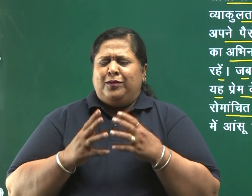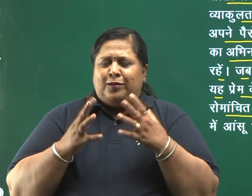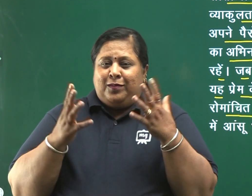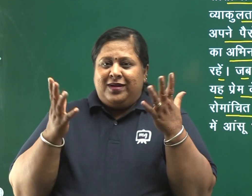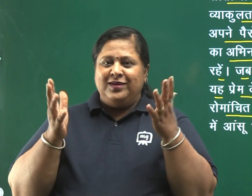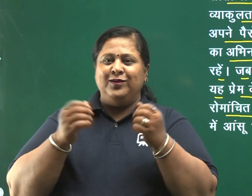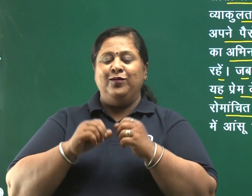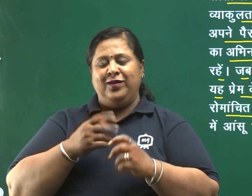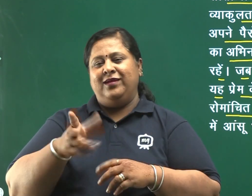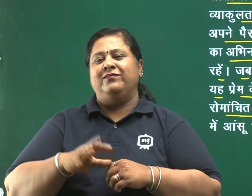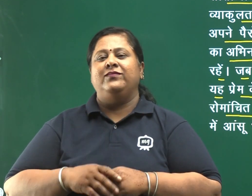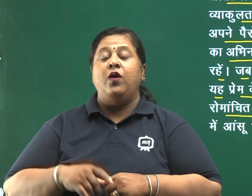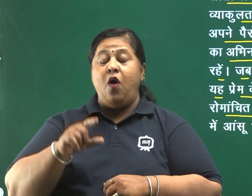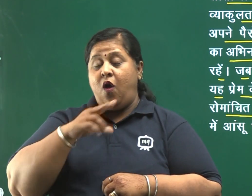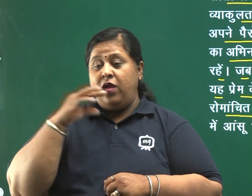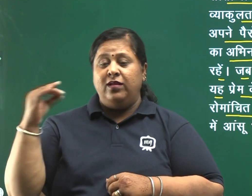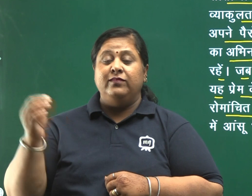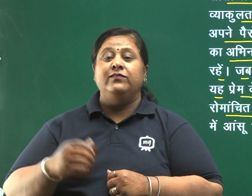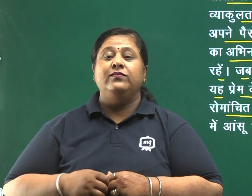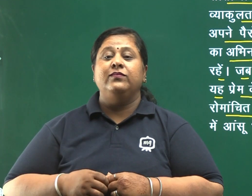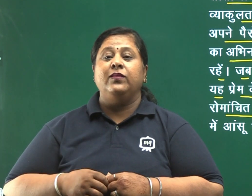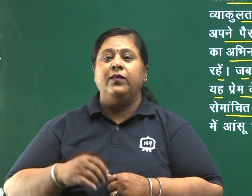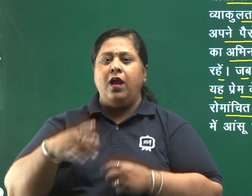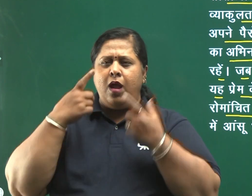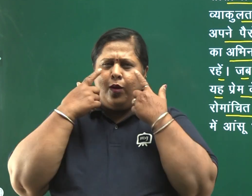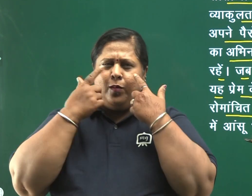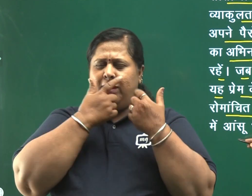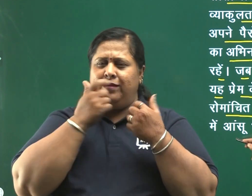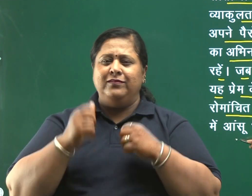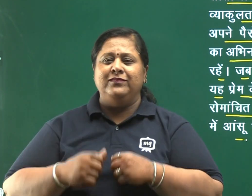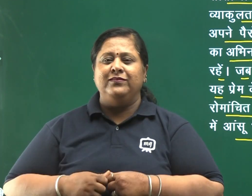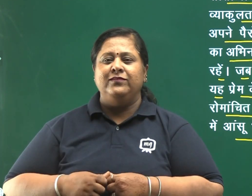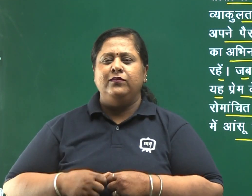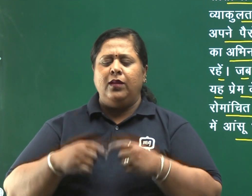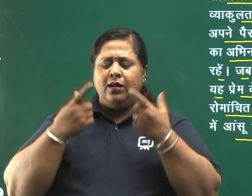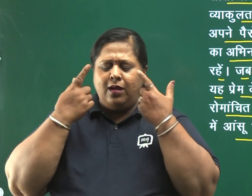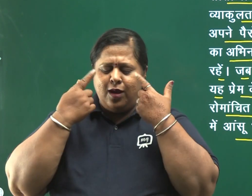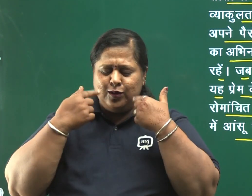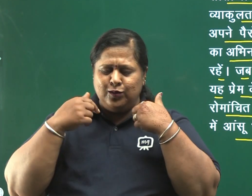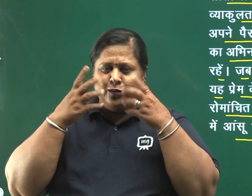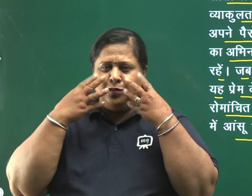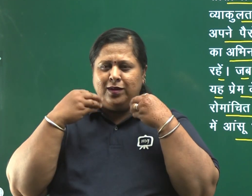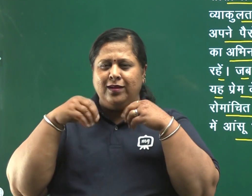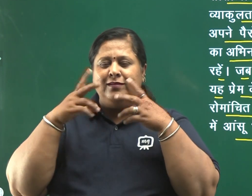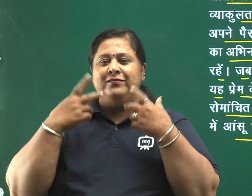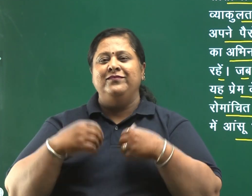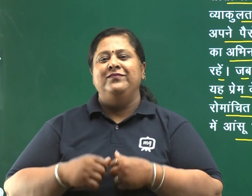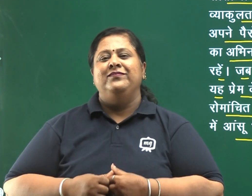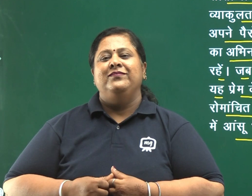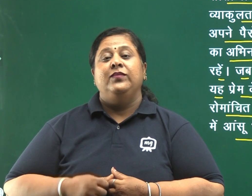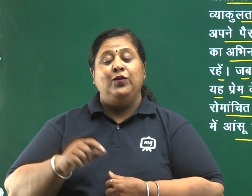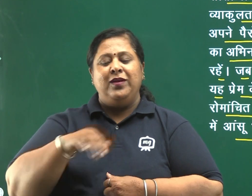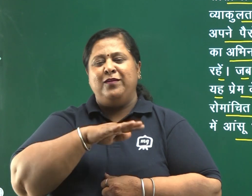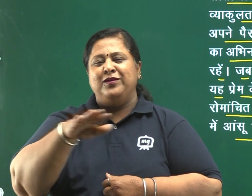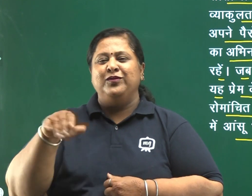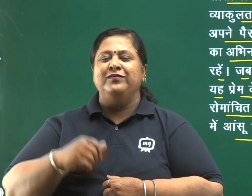रोमांचित हो गया और आंखों में आंसू भर गए। तो